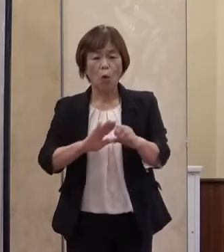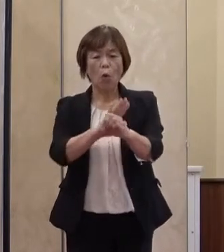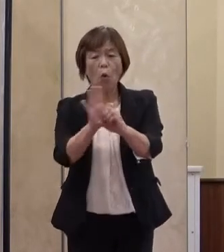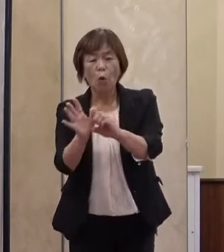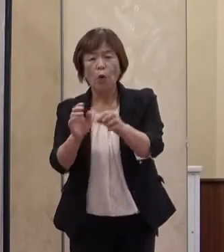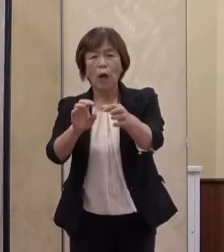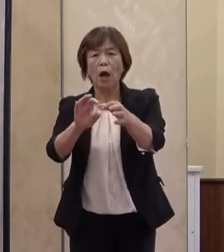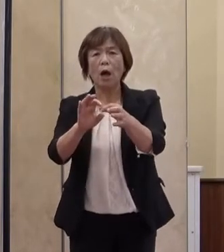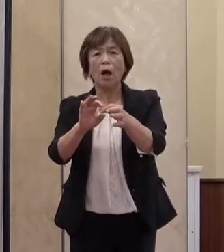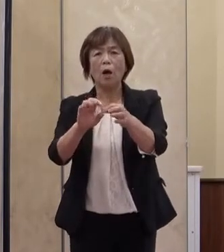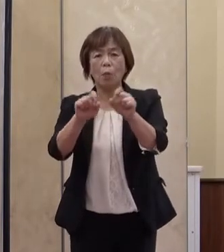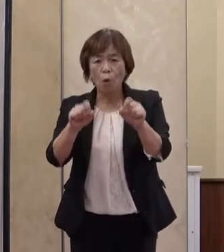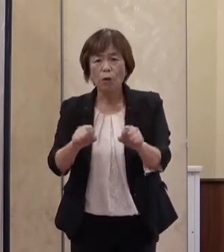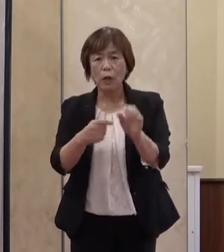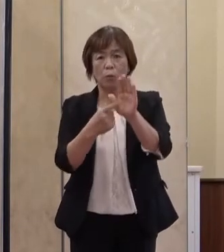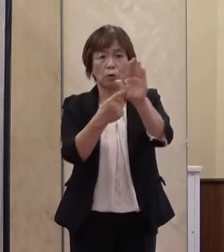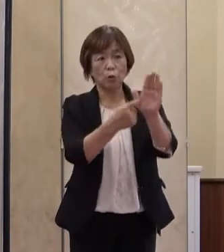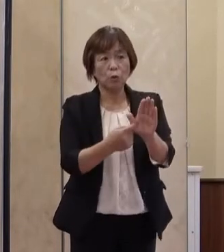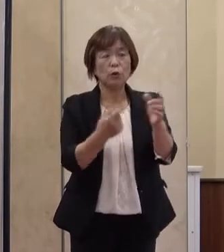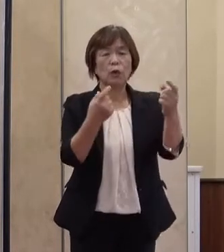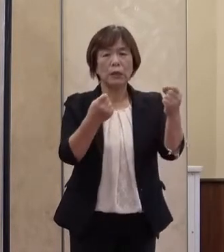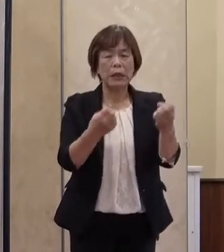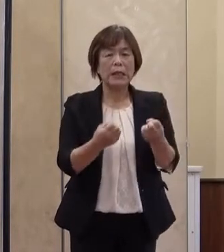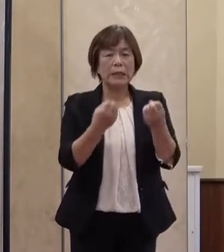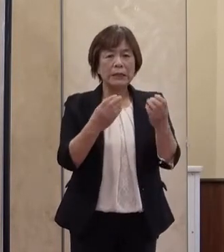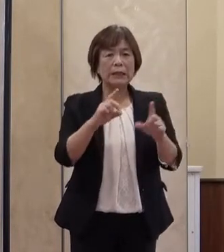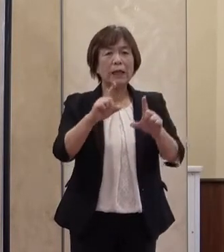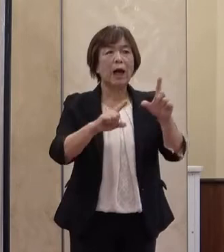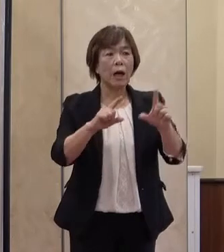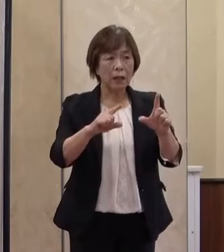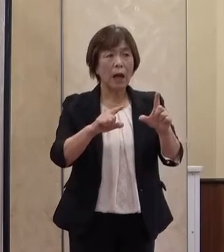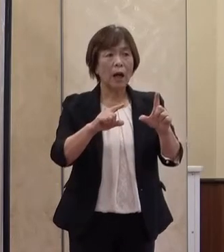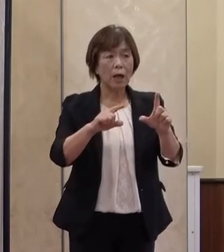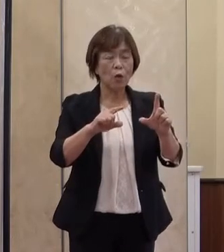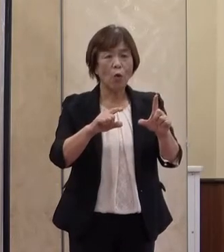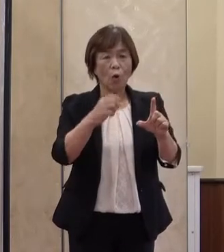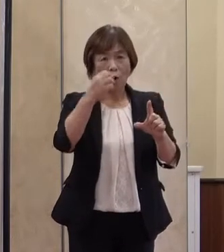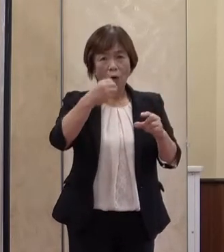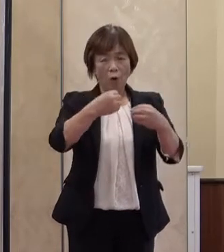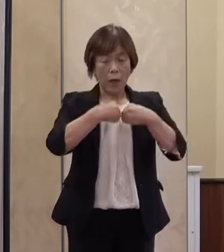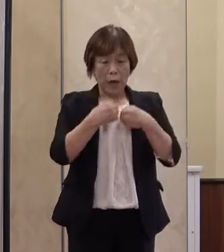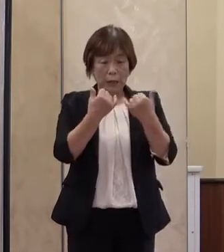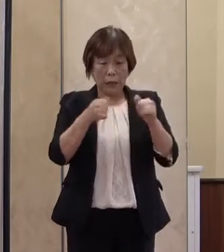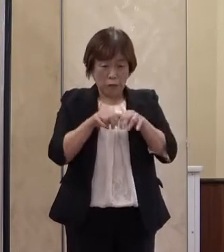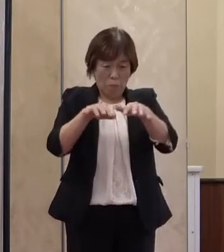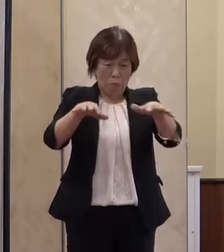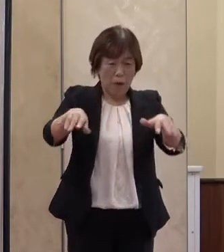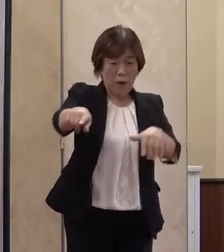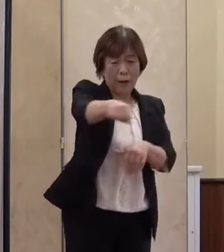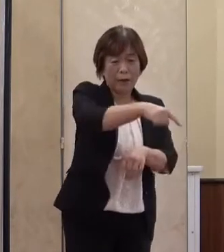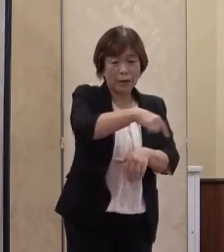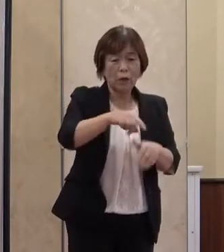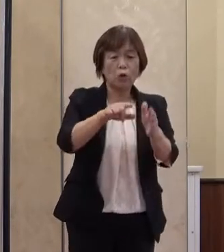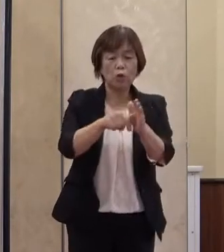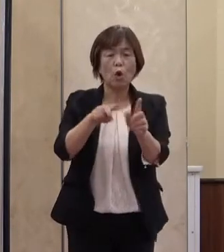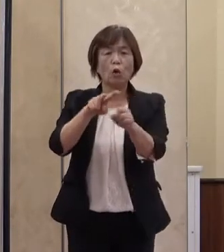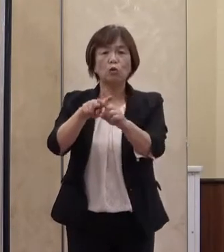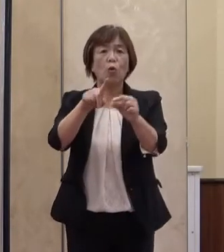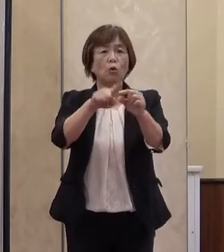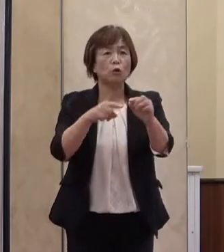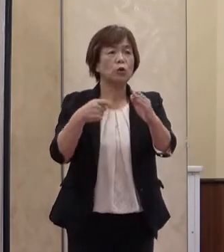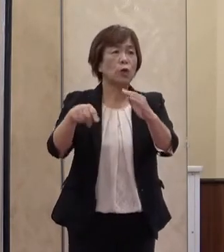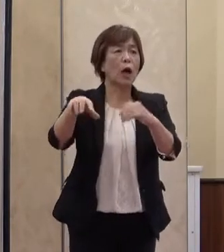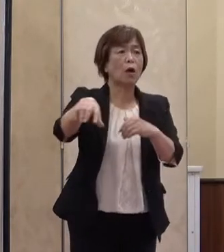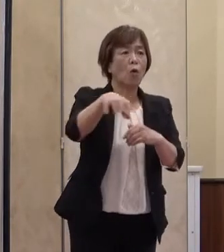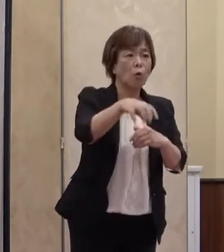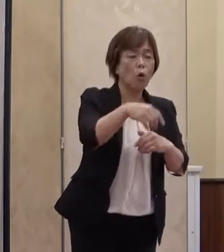題で象徴されるように、もしも新型の感染症が区域全体を襲うような事態になったときに、小中学校などのこういう教育現